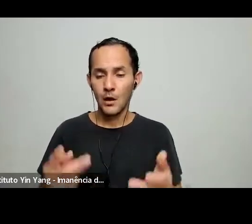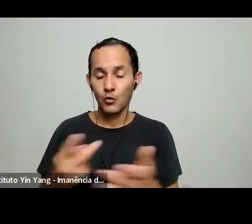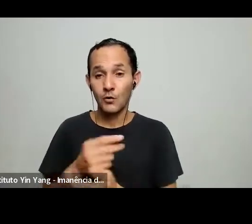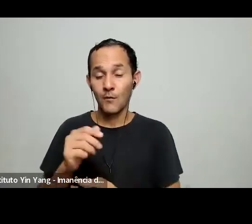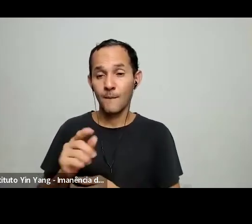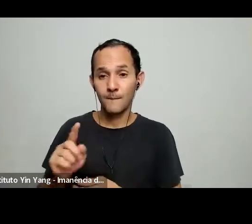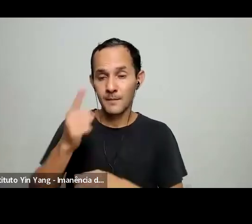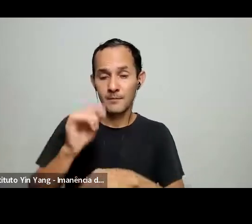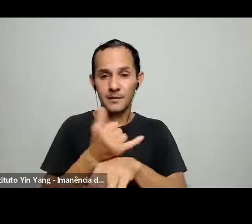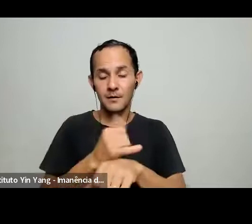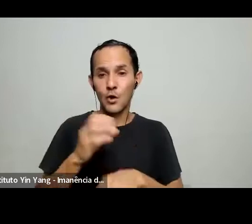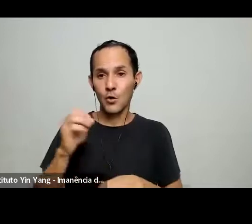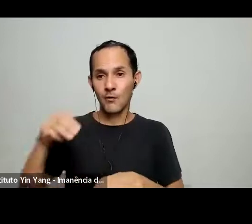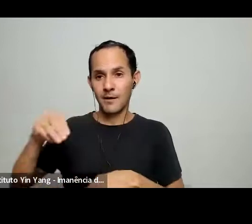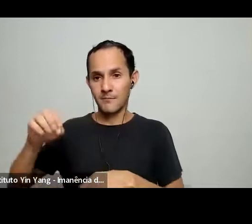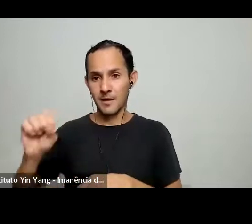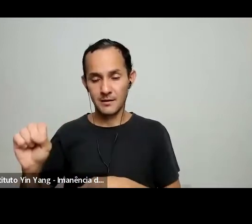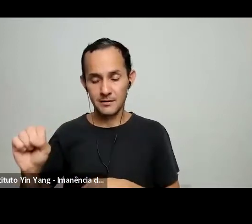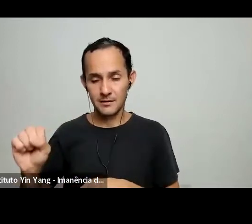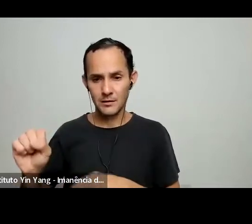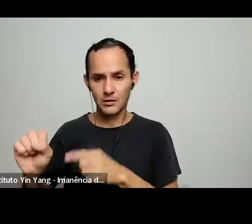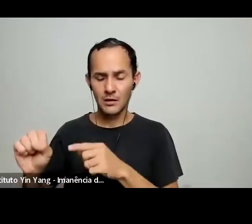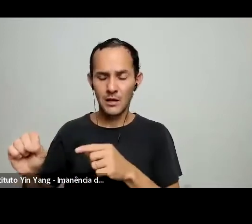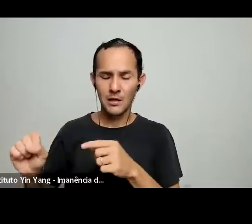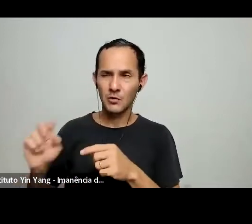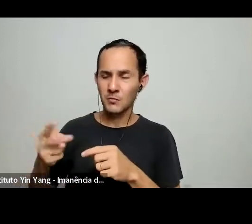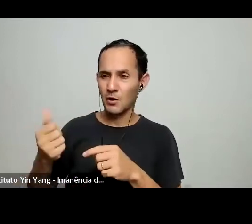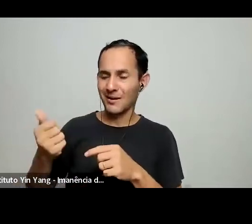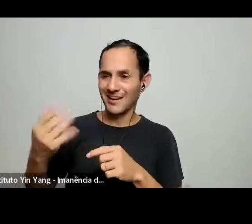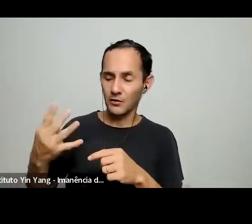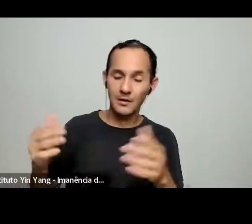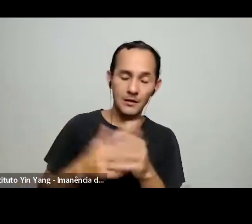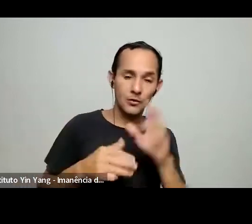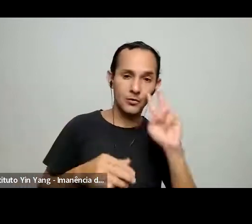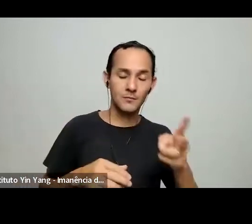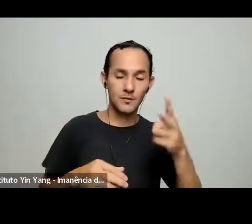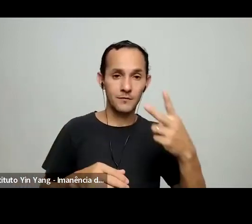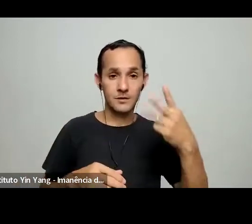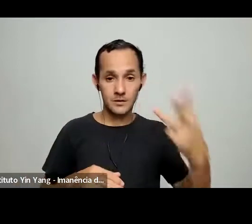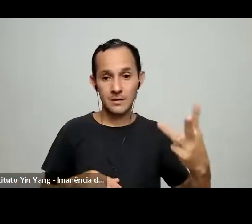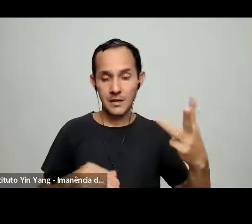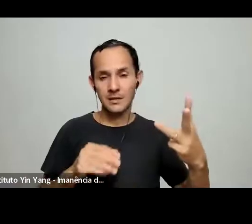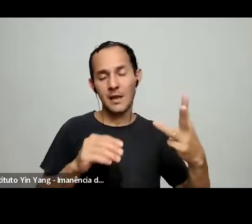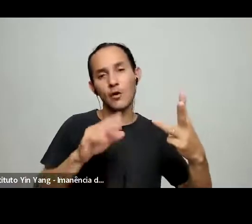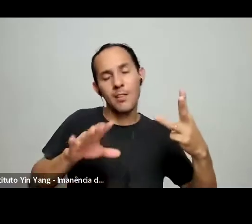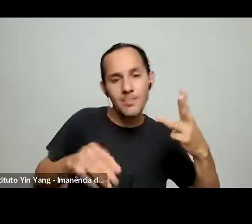da OMS de 2014 a 2023, que foi prorrogada, né, que agora